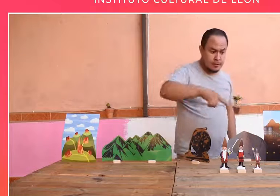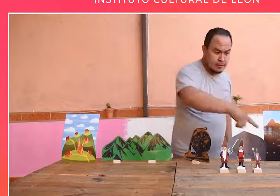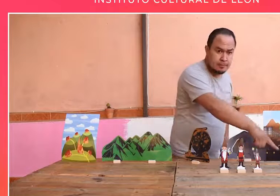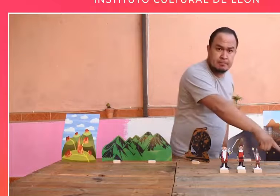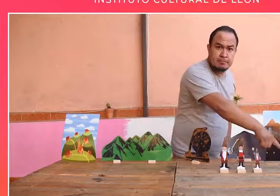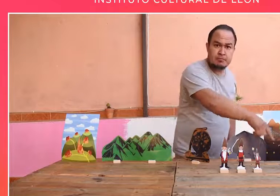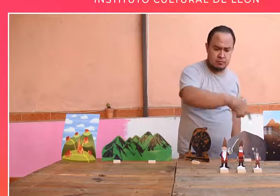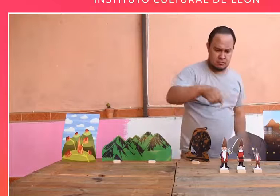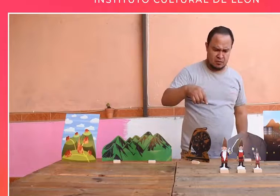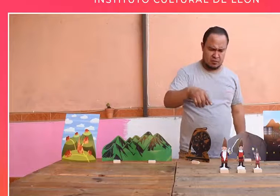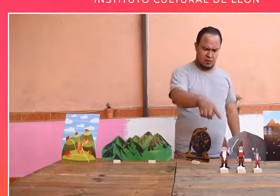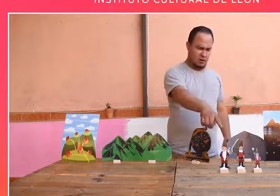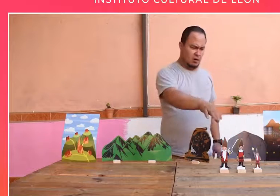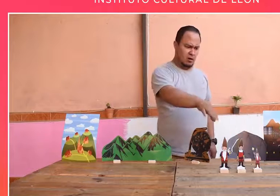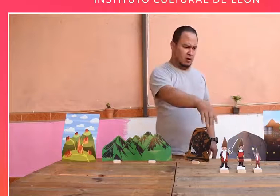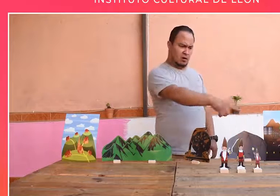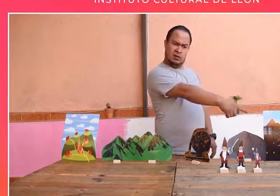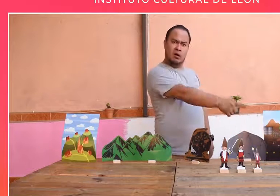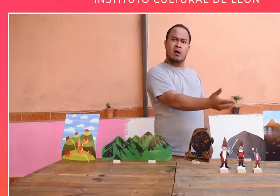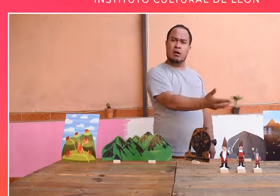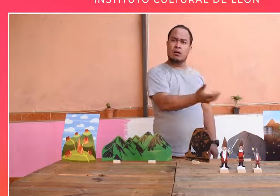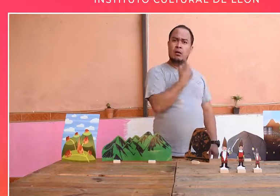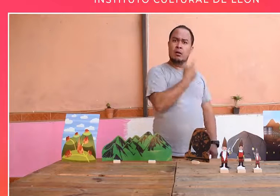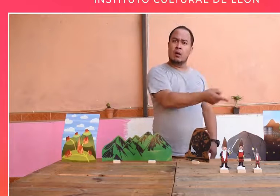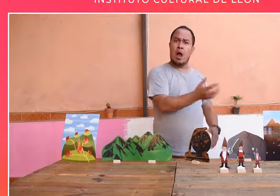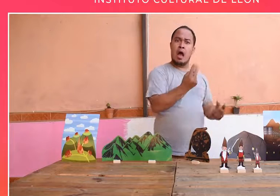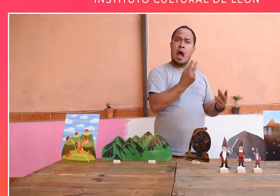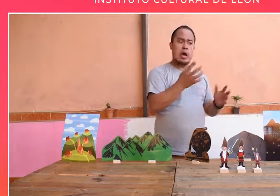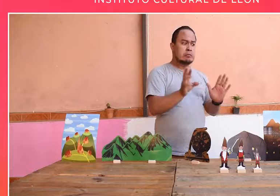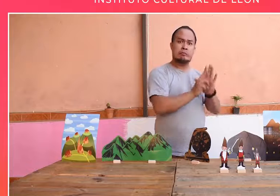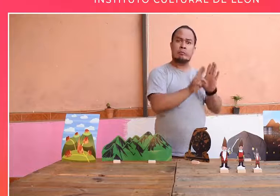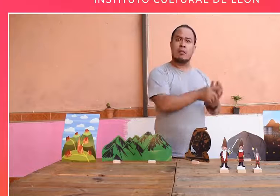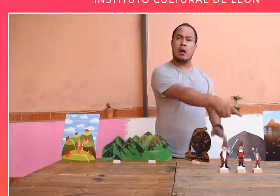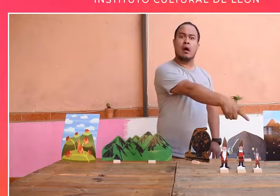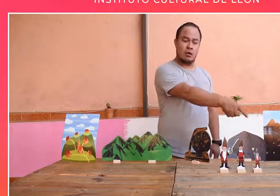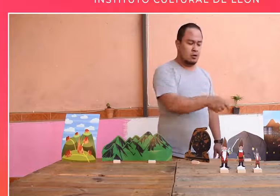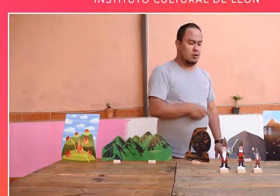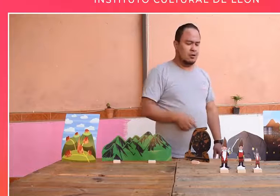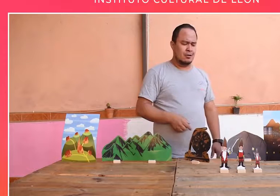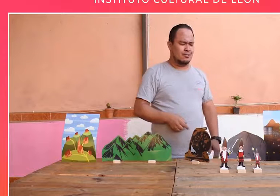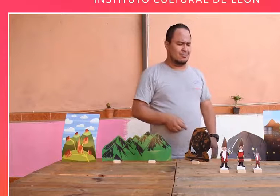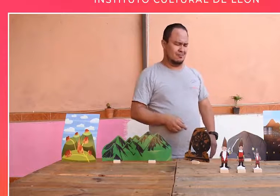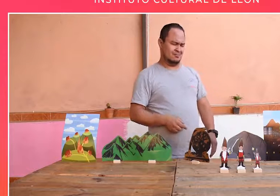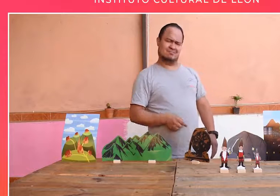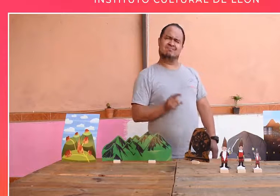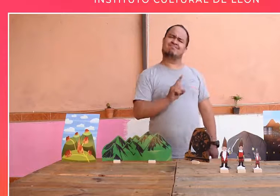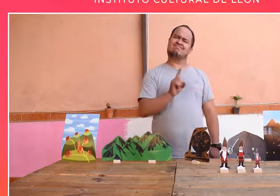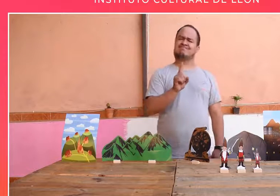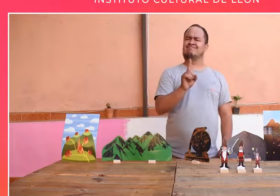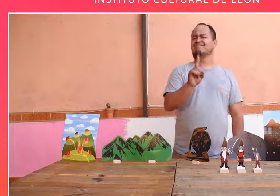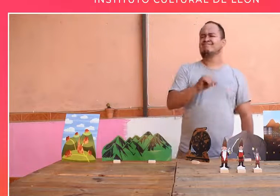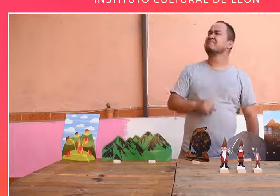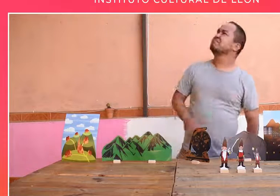De repente, el sapo se quedaba ahí en el vaso esperando, sin saber qué hacer.